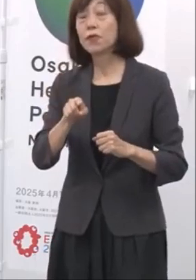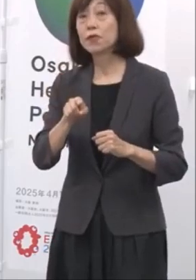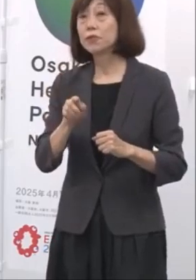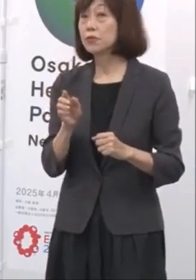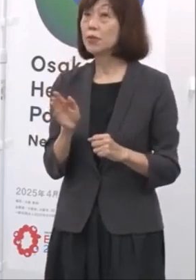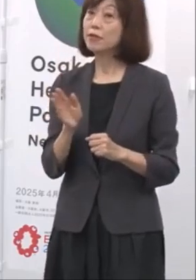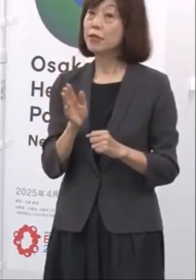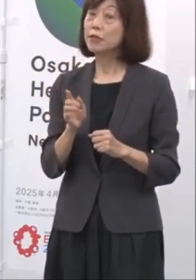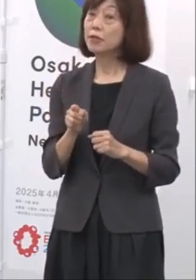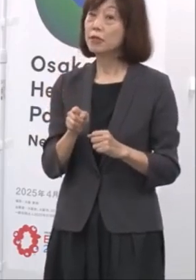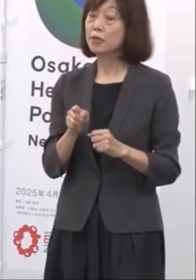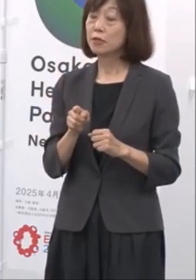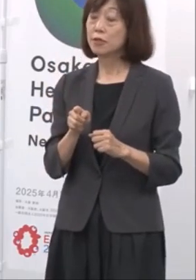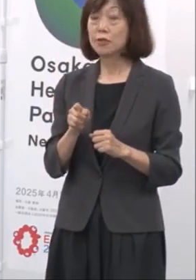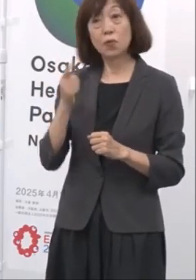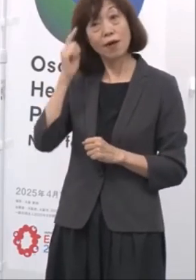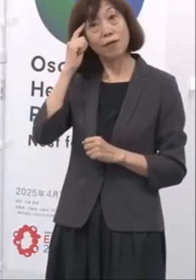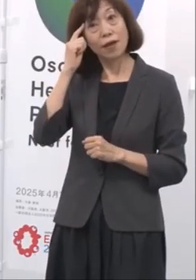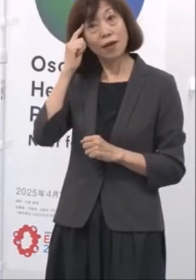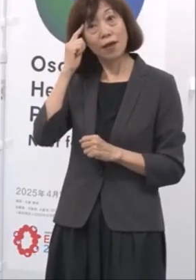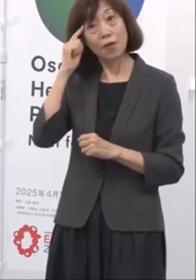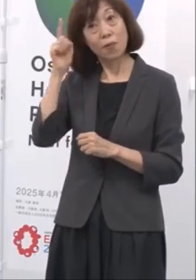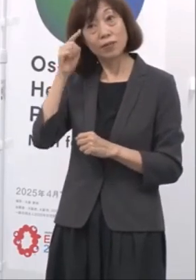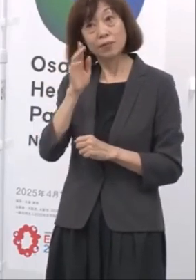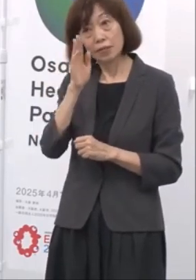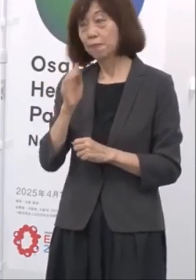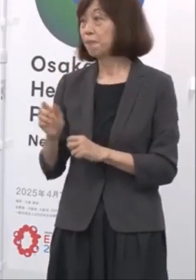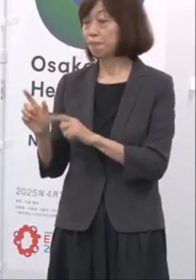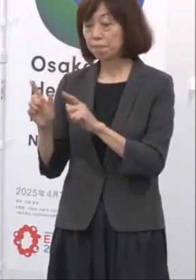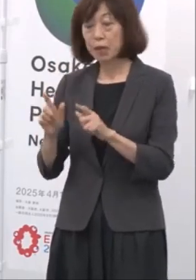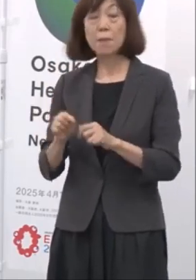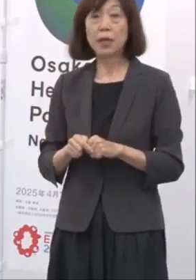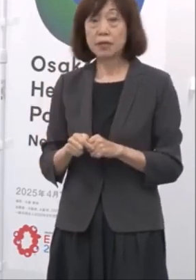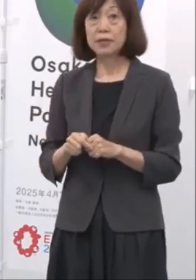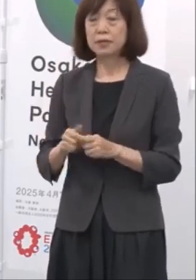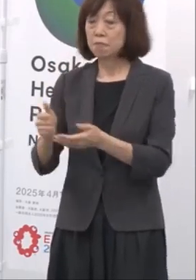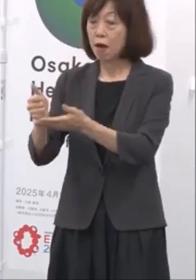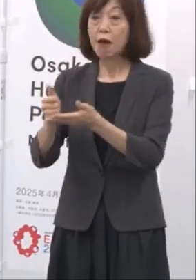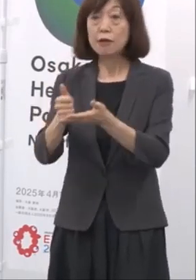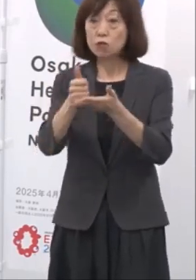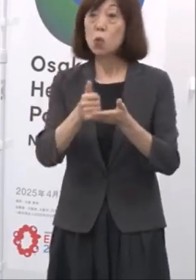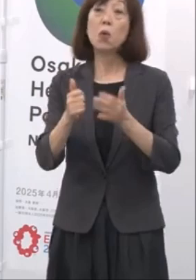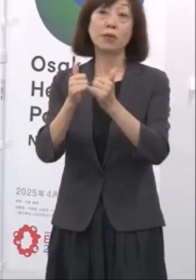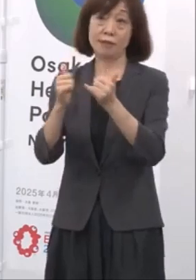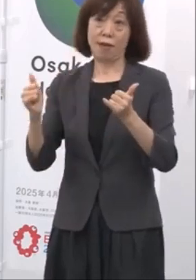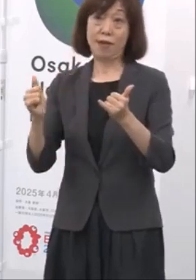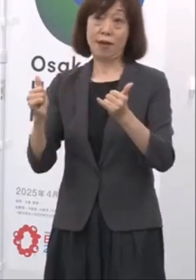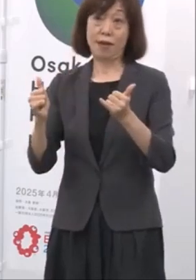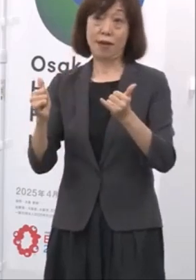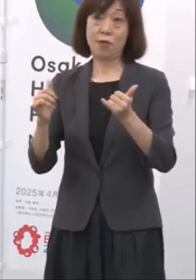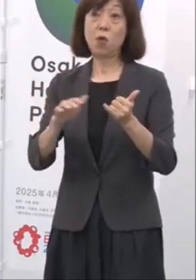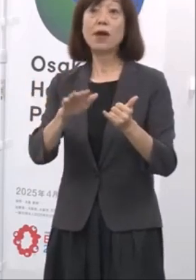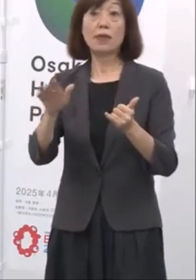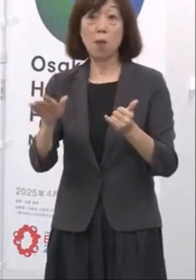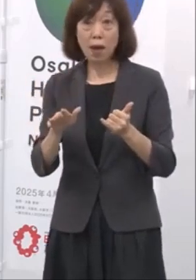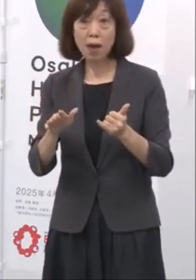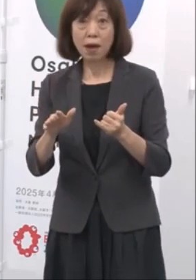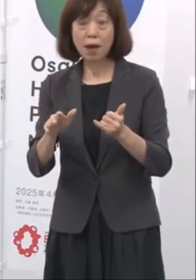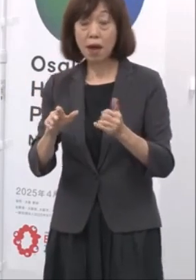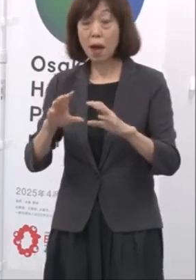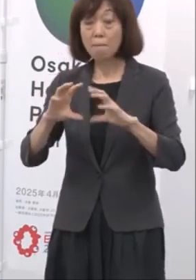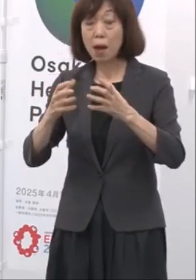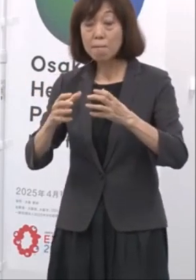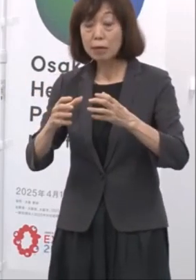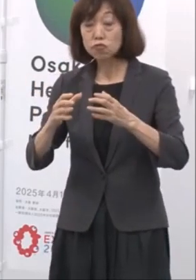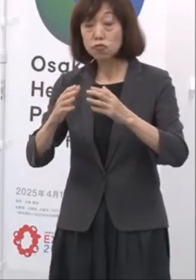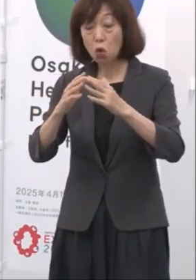ことは何か考えられてるでしょうか。 やはり来場者の方はその万博会場内にいらっしゃるわ